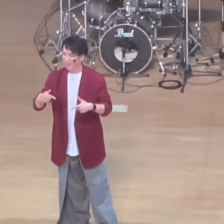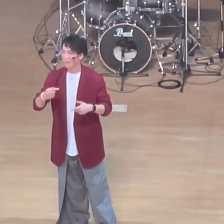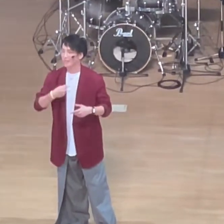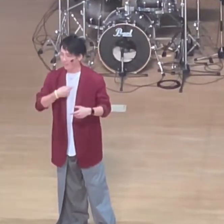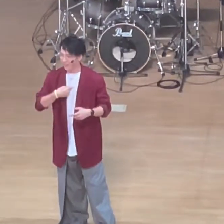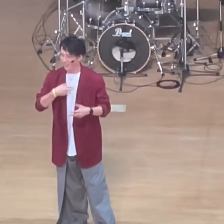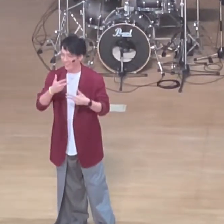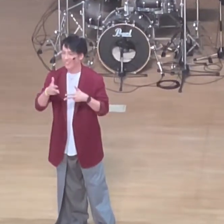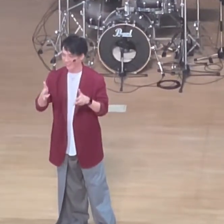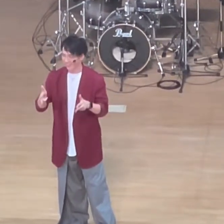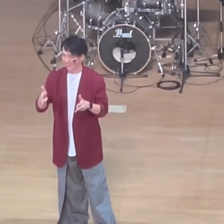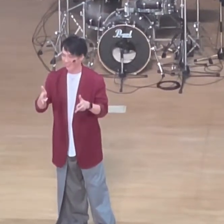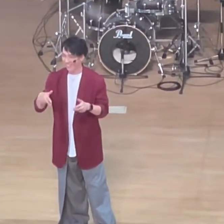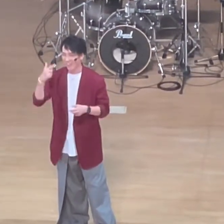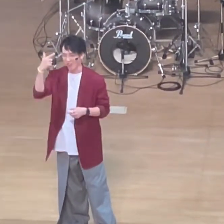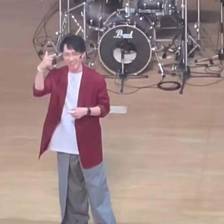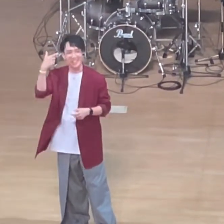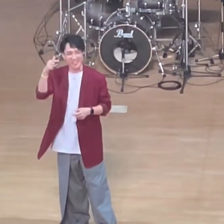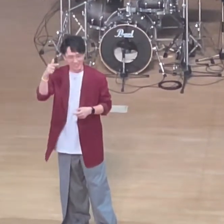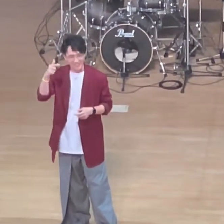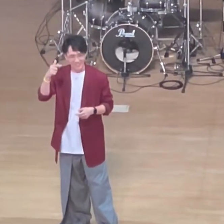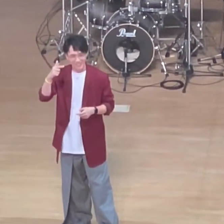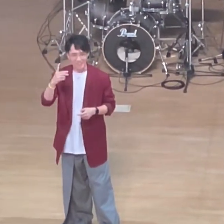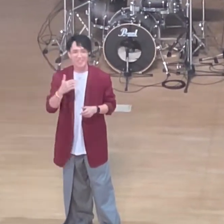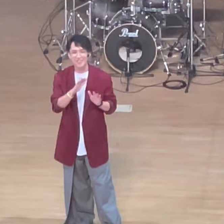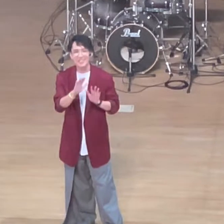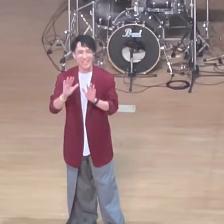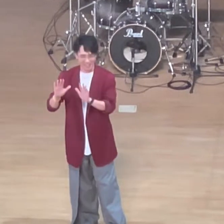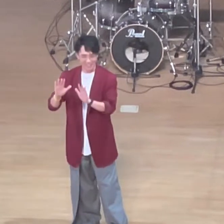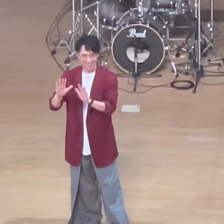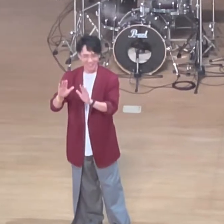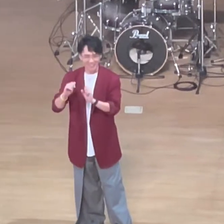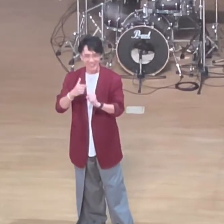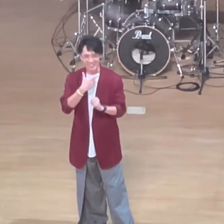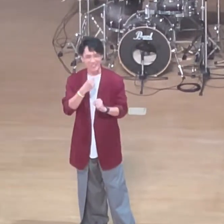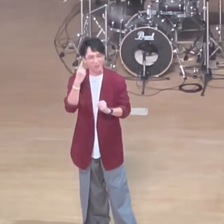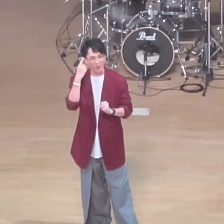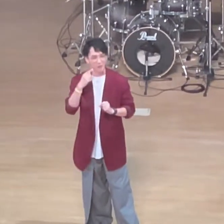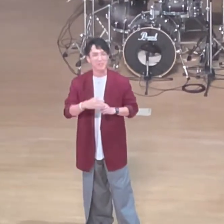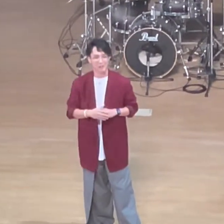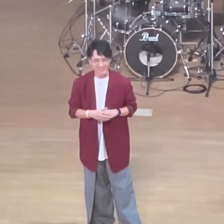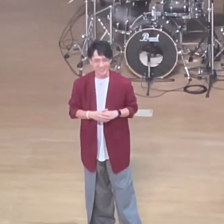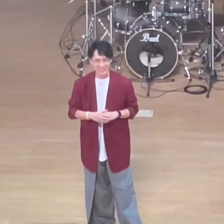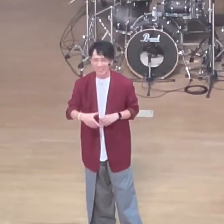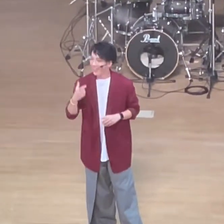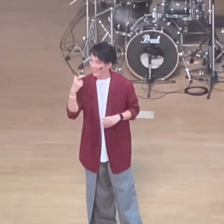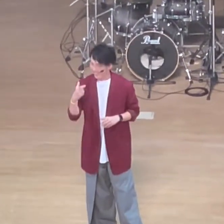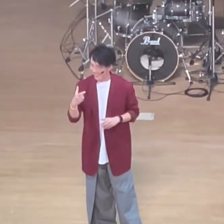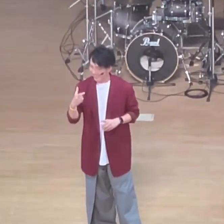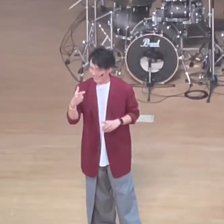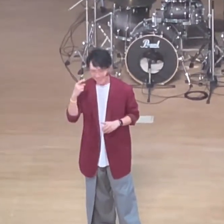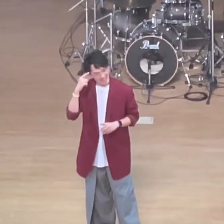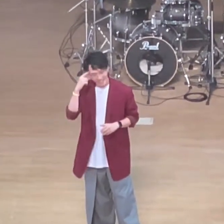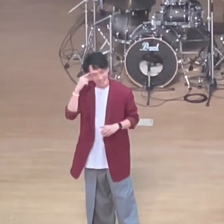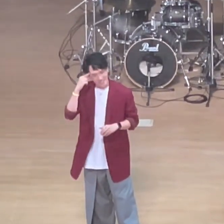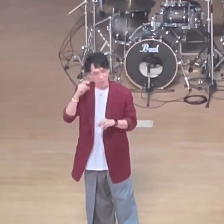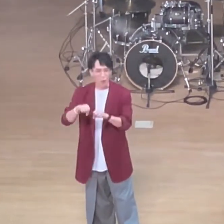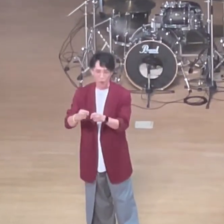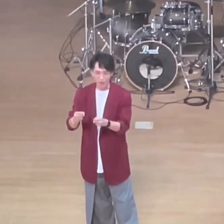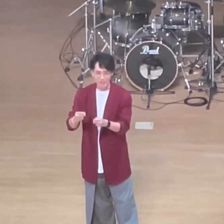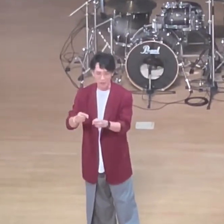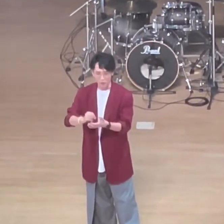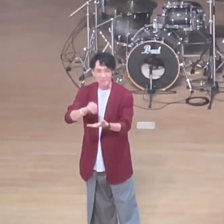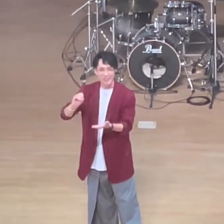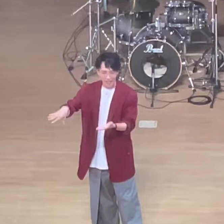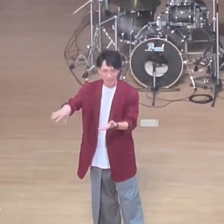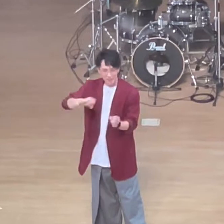も僕のスタジオで教えている、そんな雰囲気でやっていきたいと思っています。固く考えればも